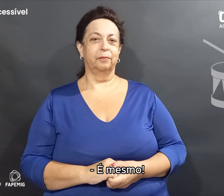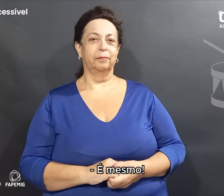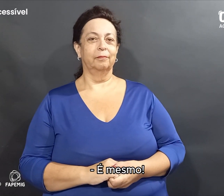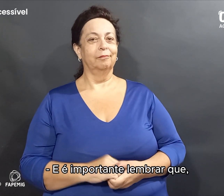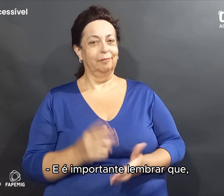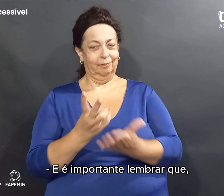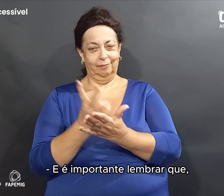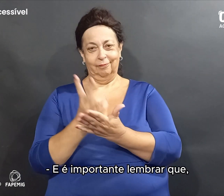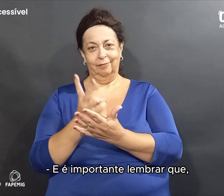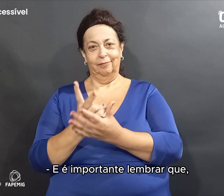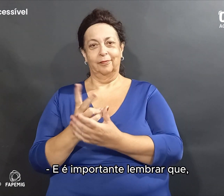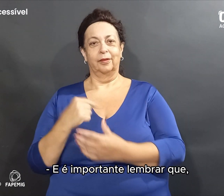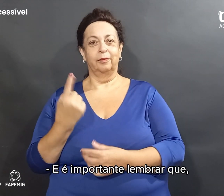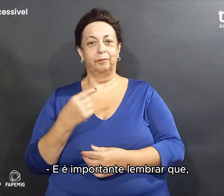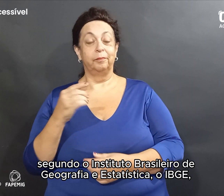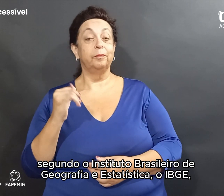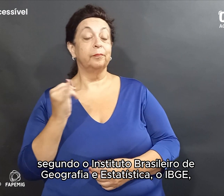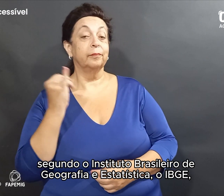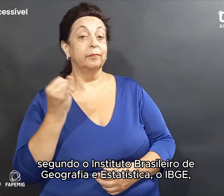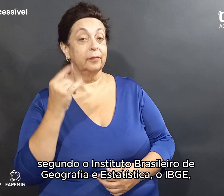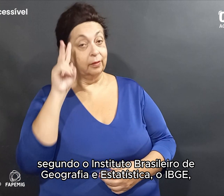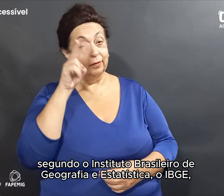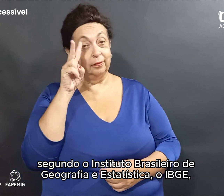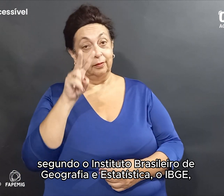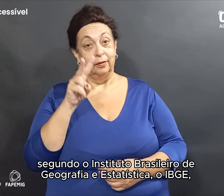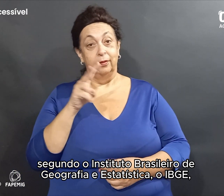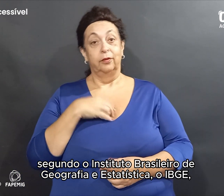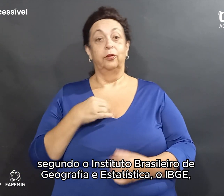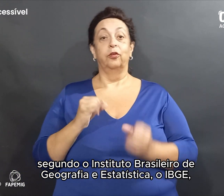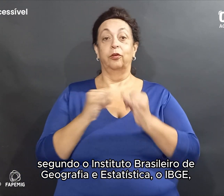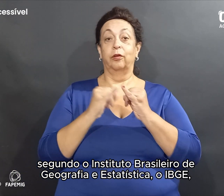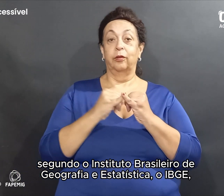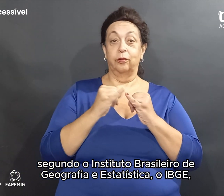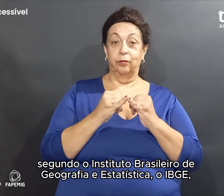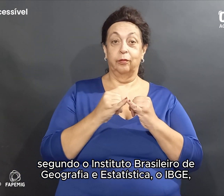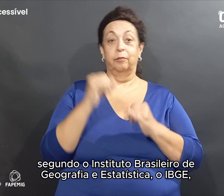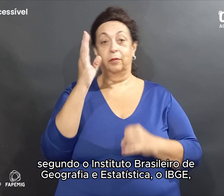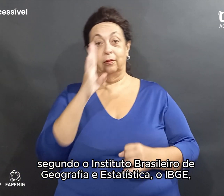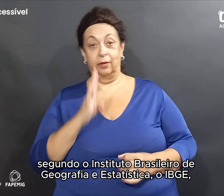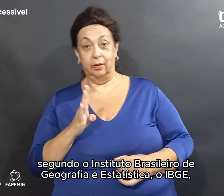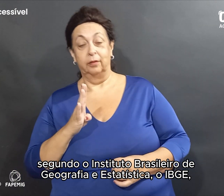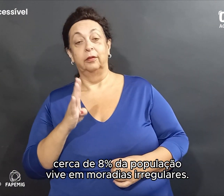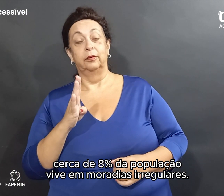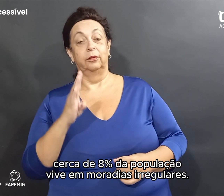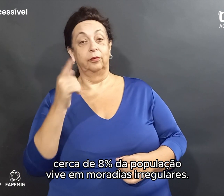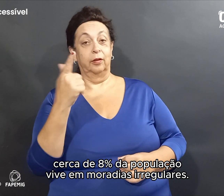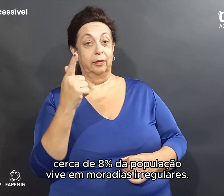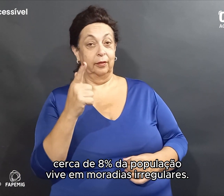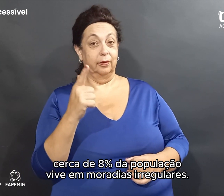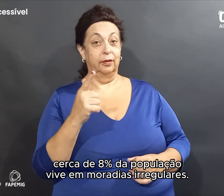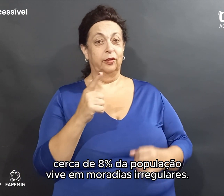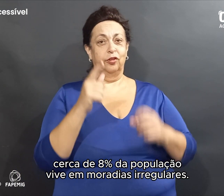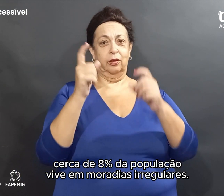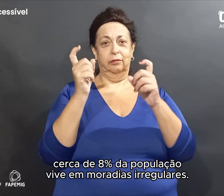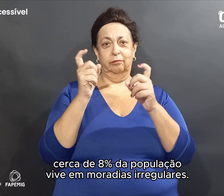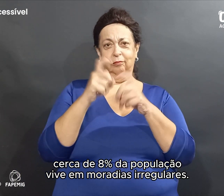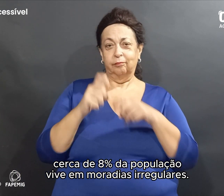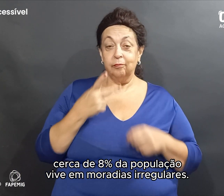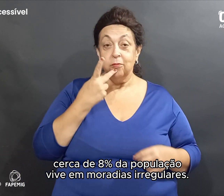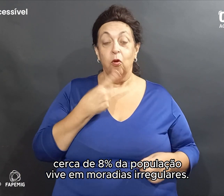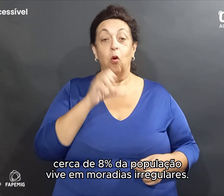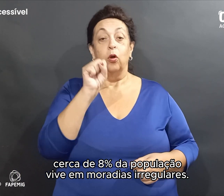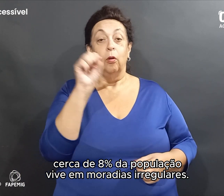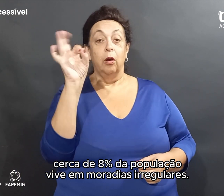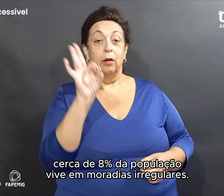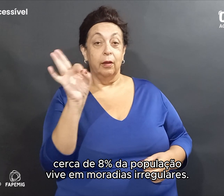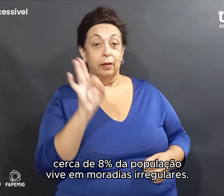É mesmo. E é importante lembrar que, segundo o Instituto Brasileiro de Geografia e Estatística, o IBGE, cerca de 8% da